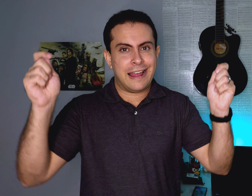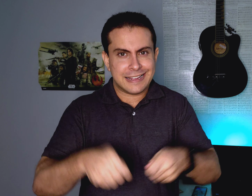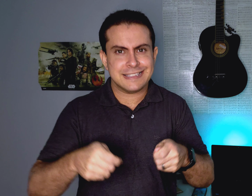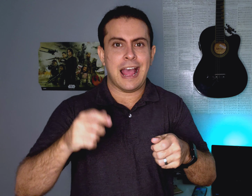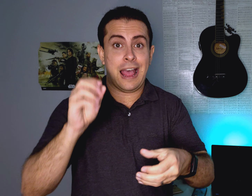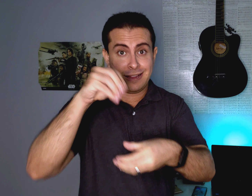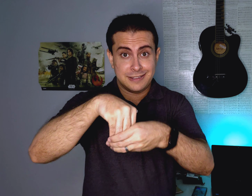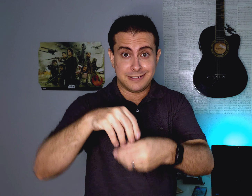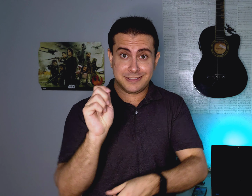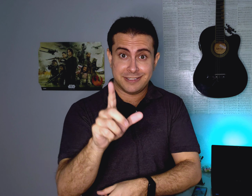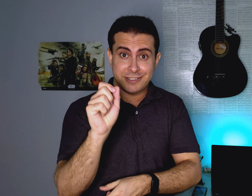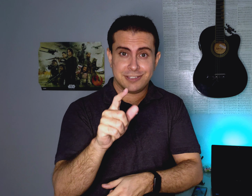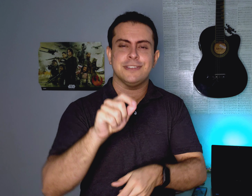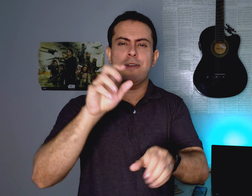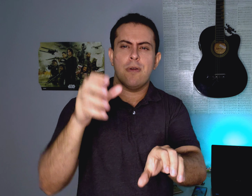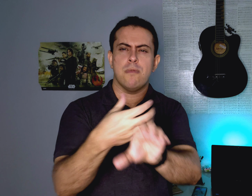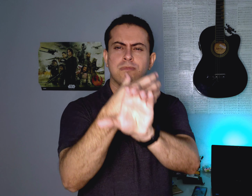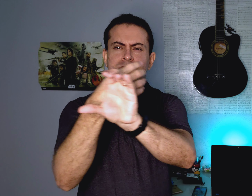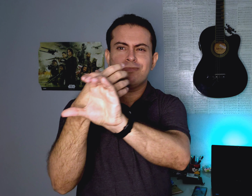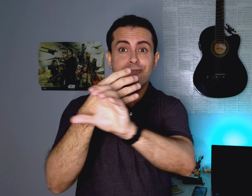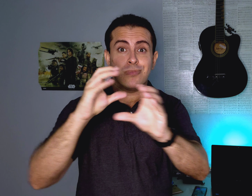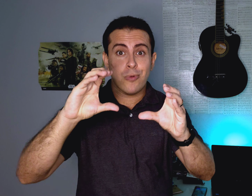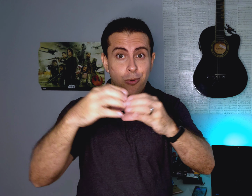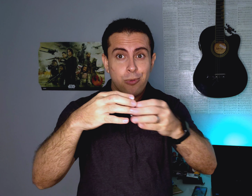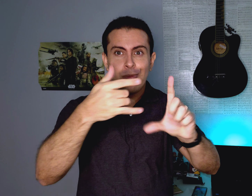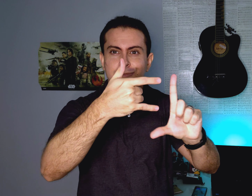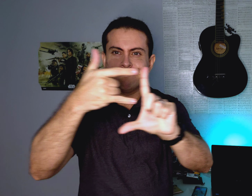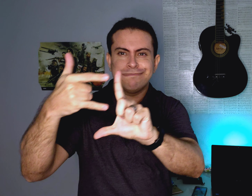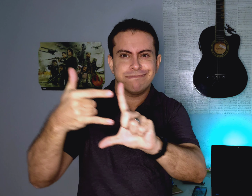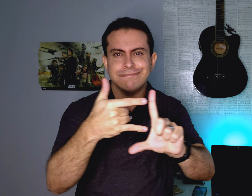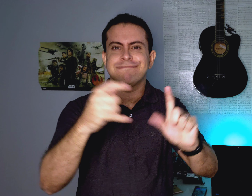Agora é possível fazer chamadas de vídeo em grupo no Telegram.